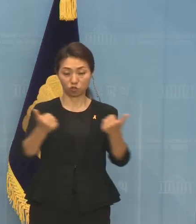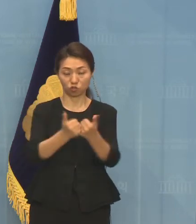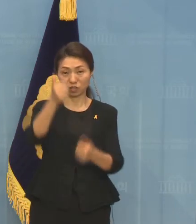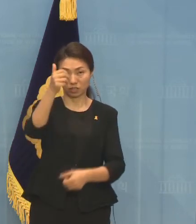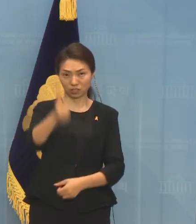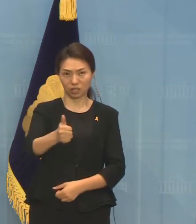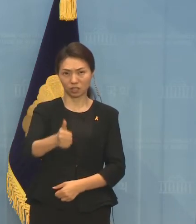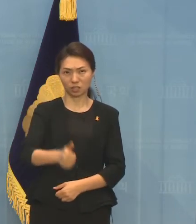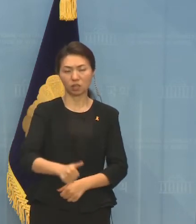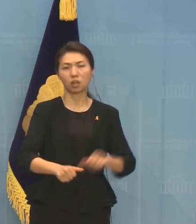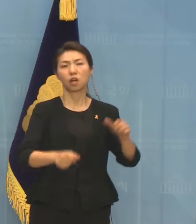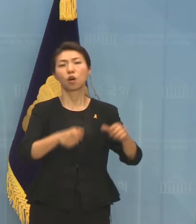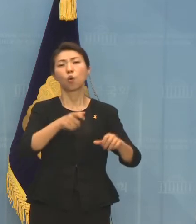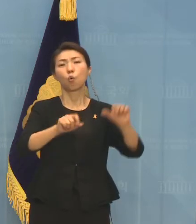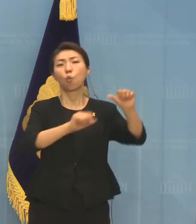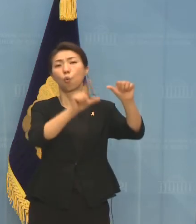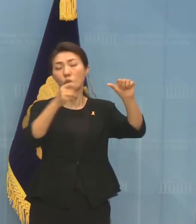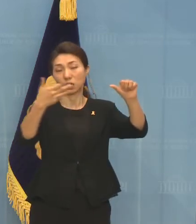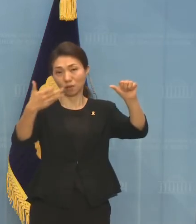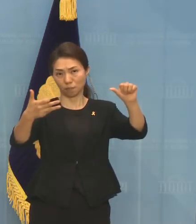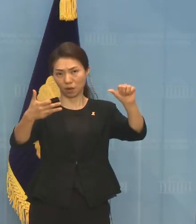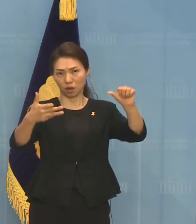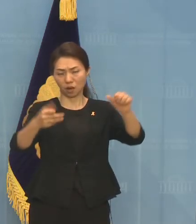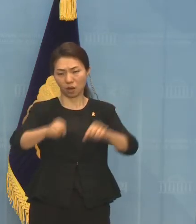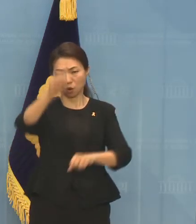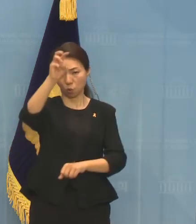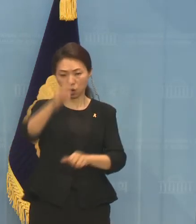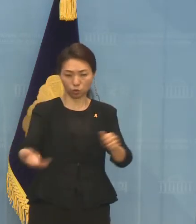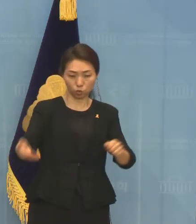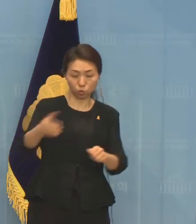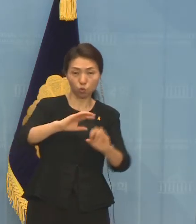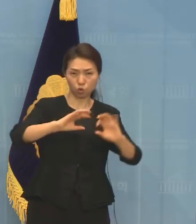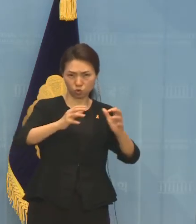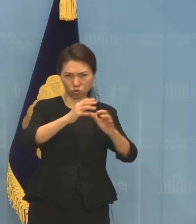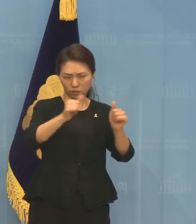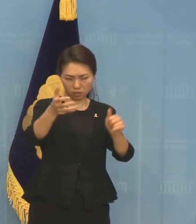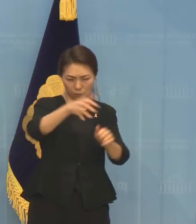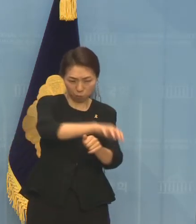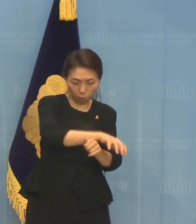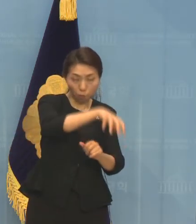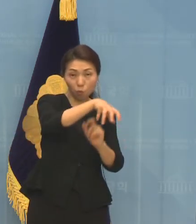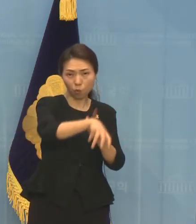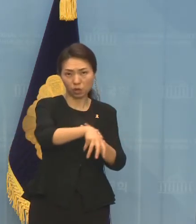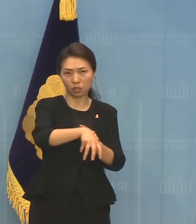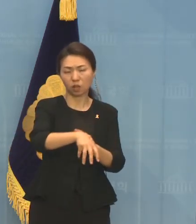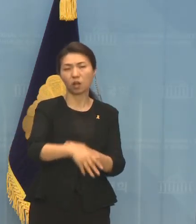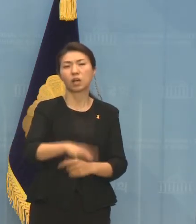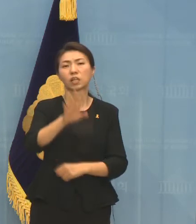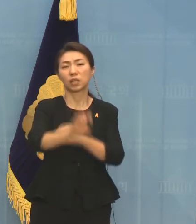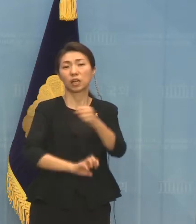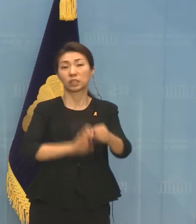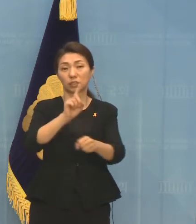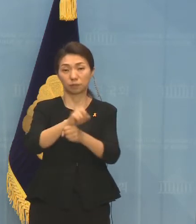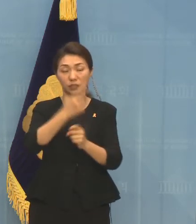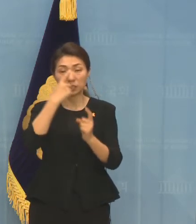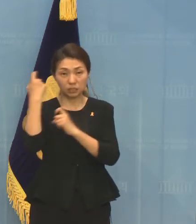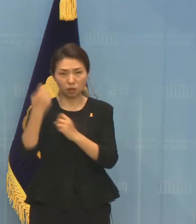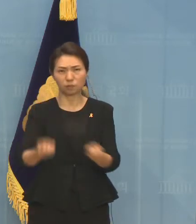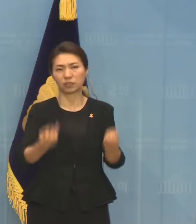접수된 국민동의청원 접수 현황에 대해서 브리핑하겠습니다. 지난주 새로 공개된 국민동의청원은